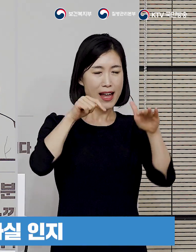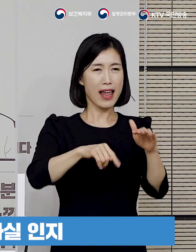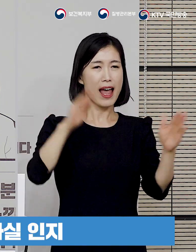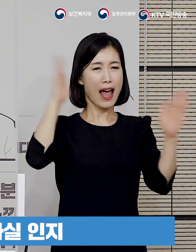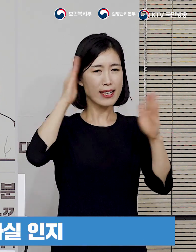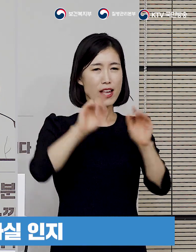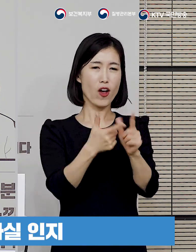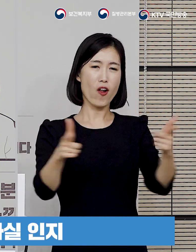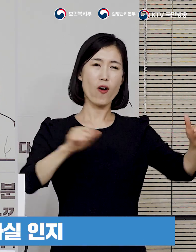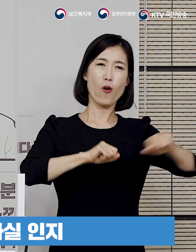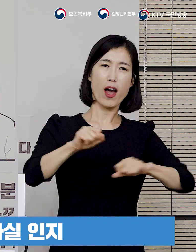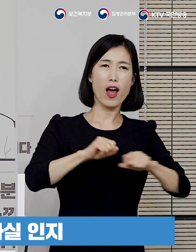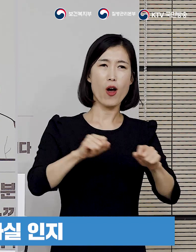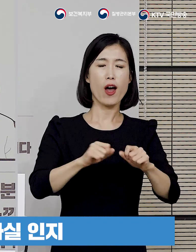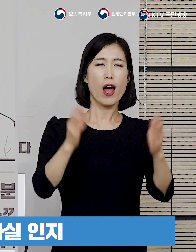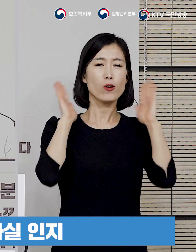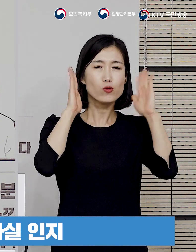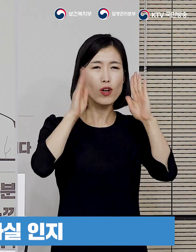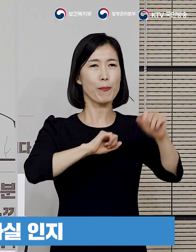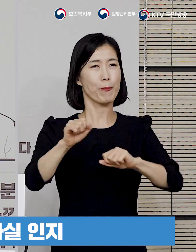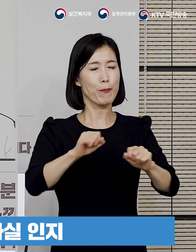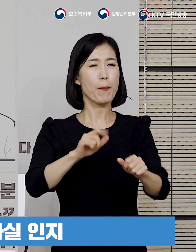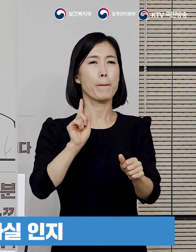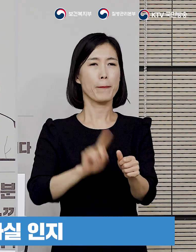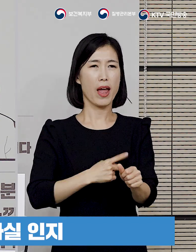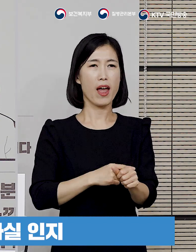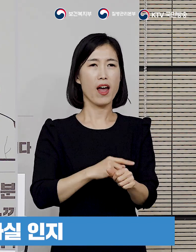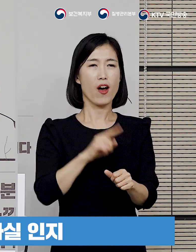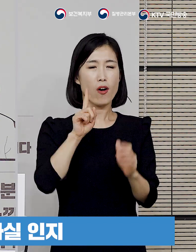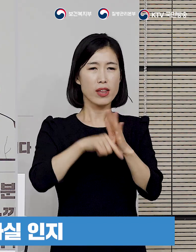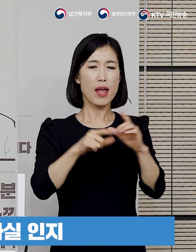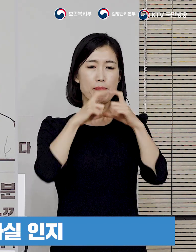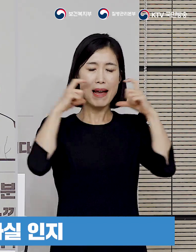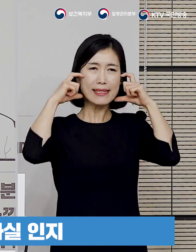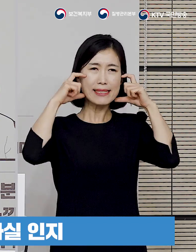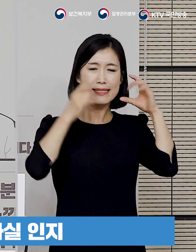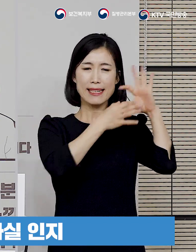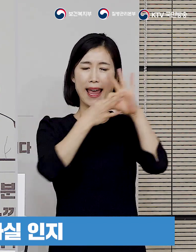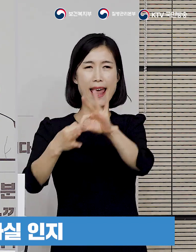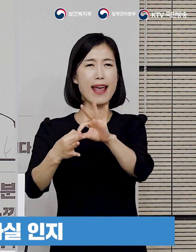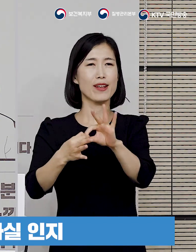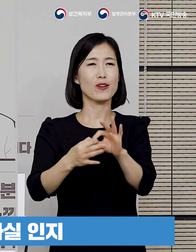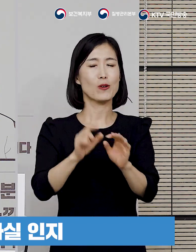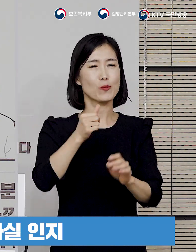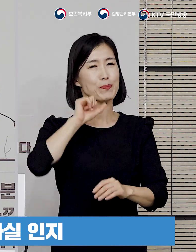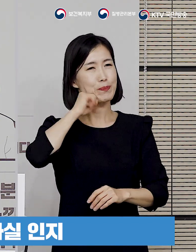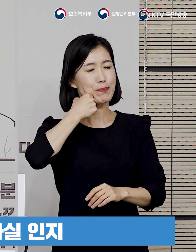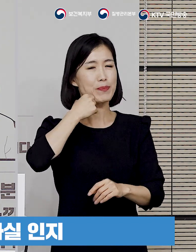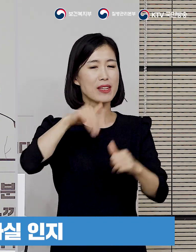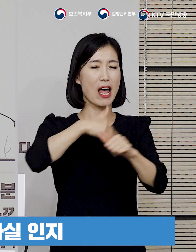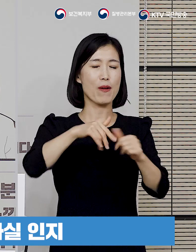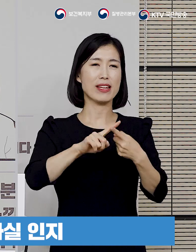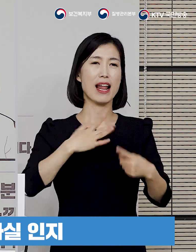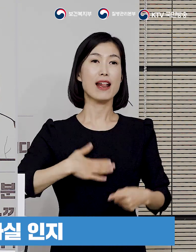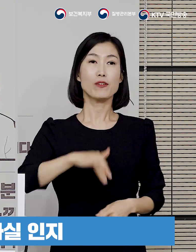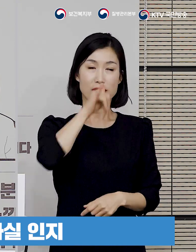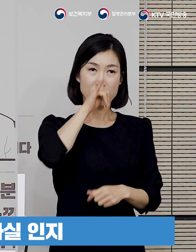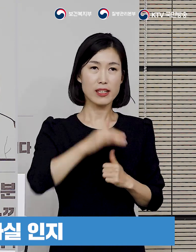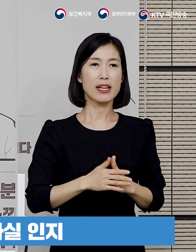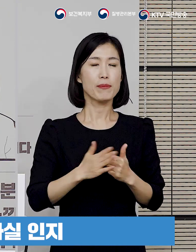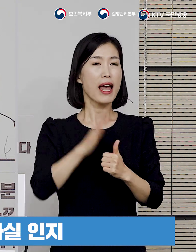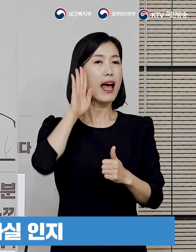더워지고 교내 학생들의 다양한 활동이 이루어지는 과정에서 상시적인 마스크 착용이 어렵다는